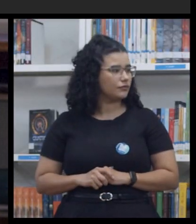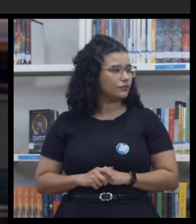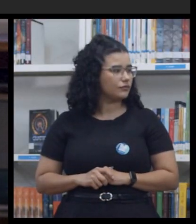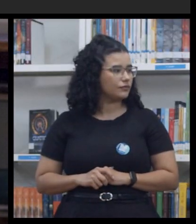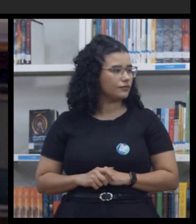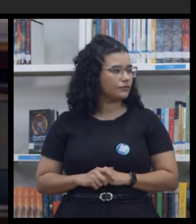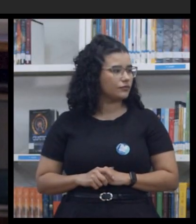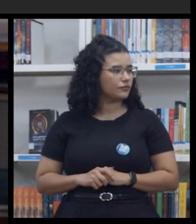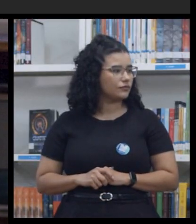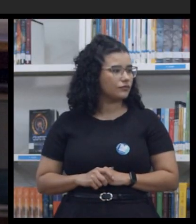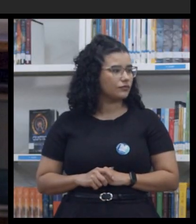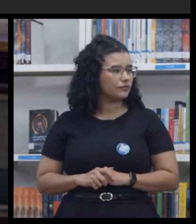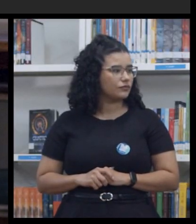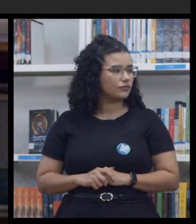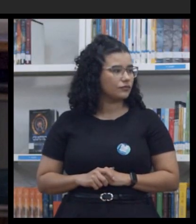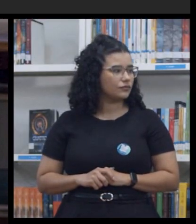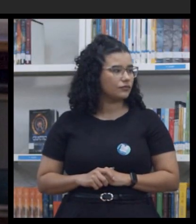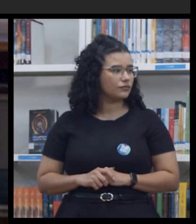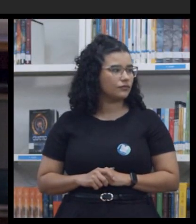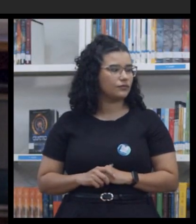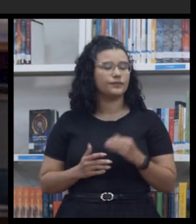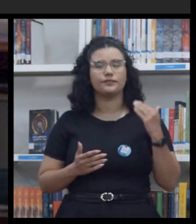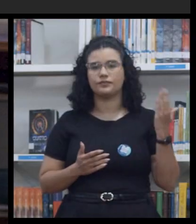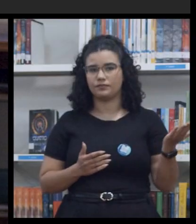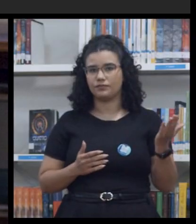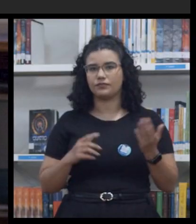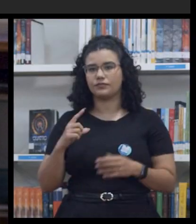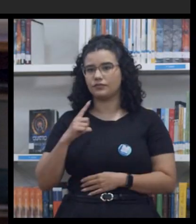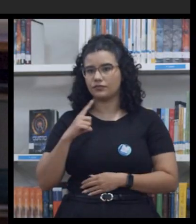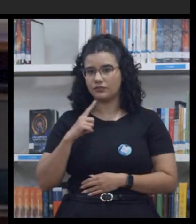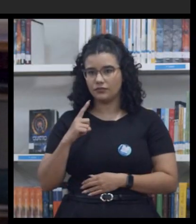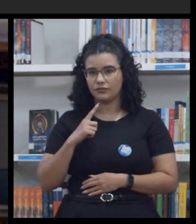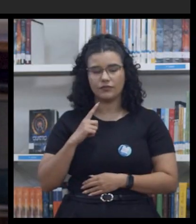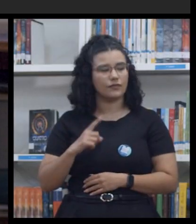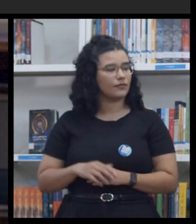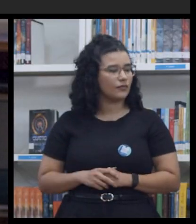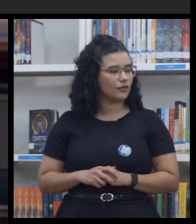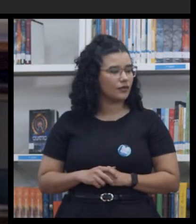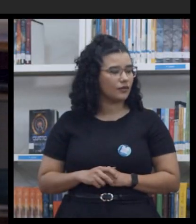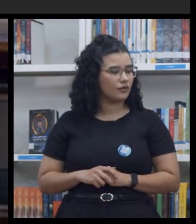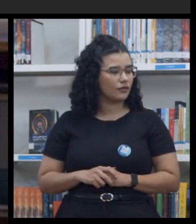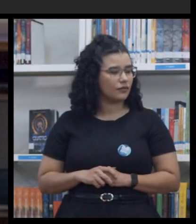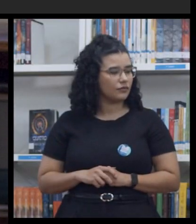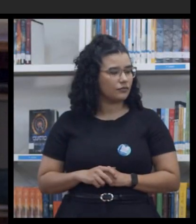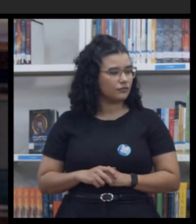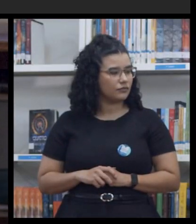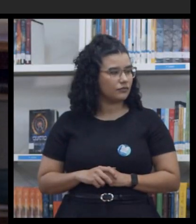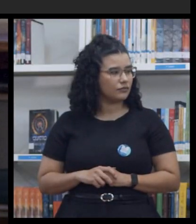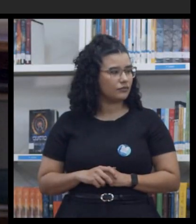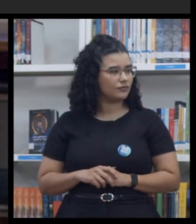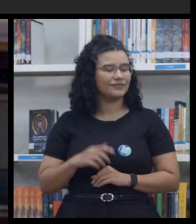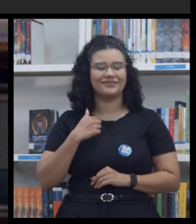arco, e do Em Crime e em Castigo, do Rakusin. Eu nunca